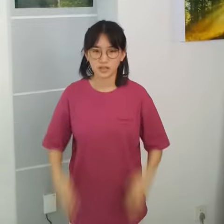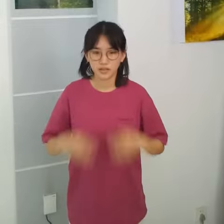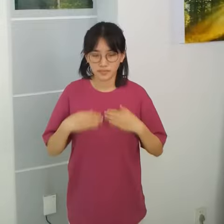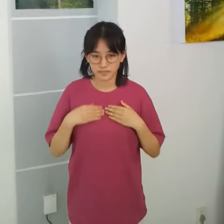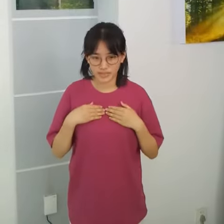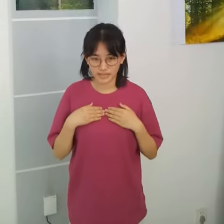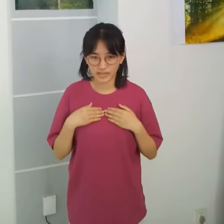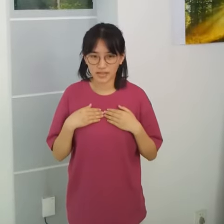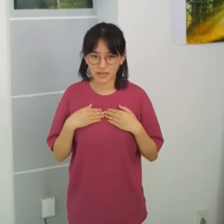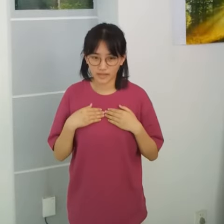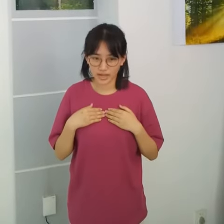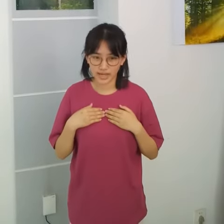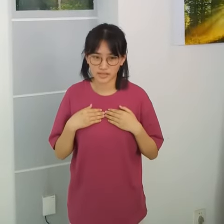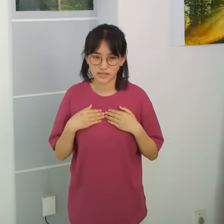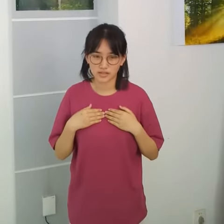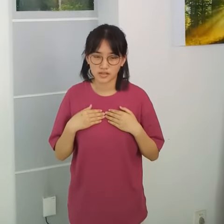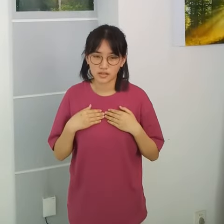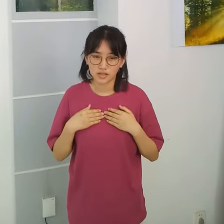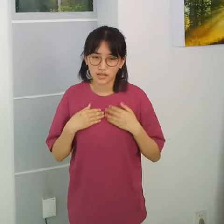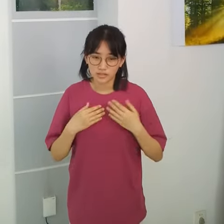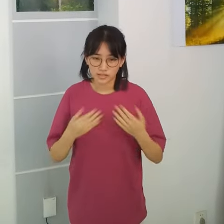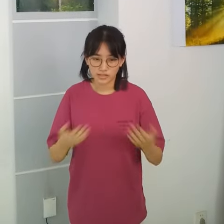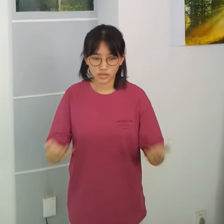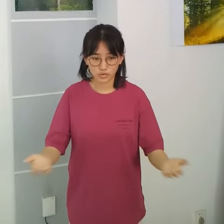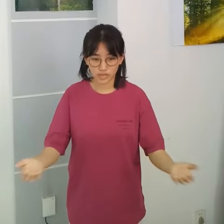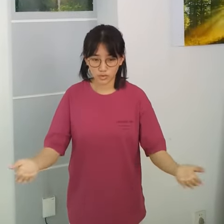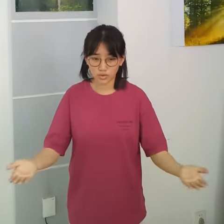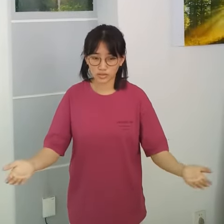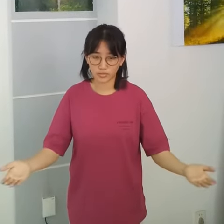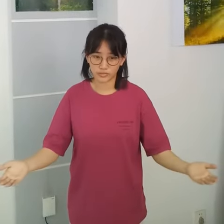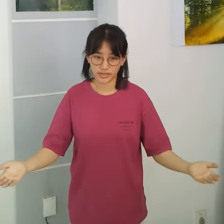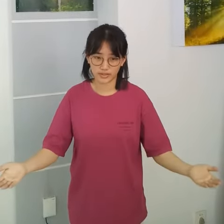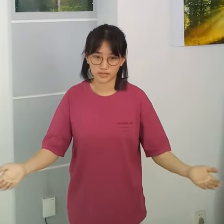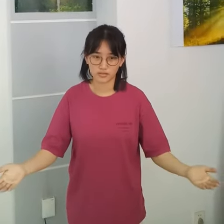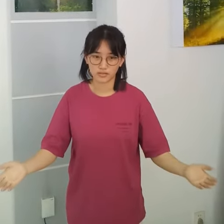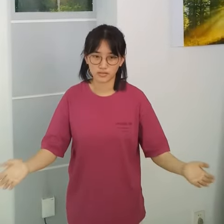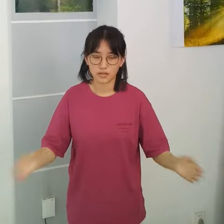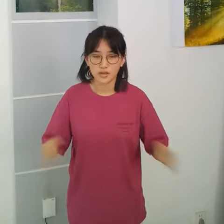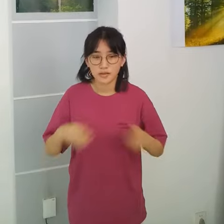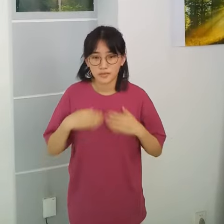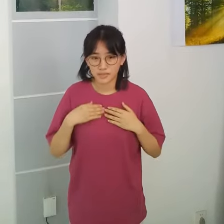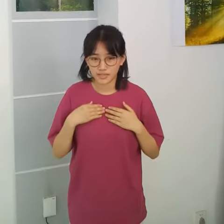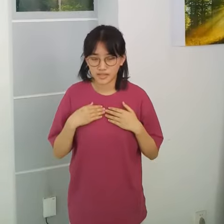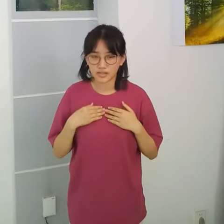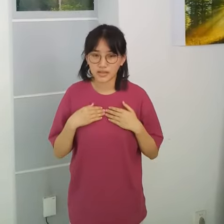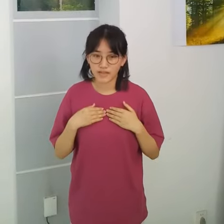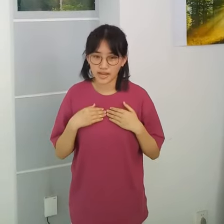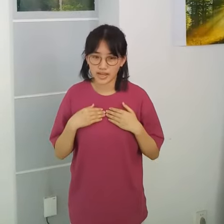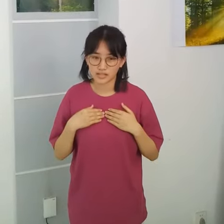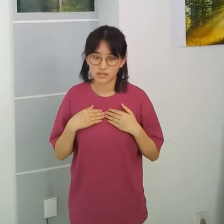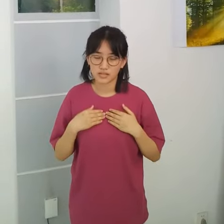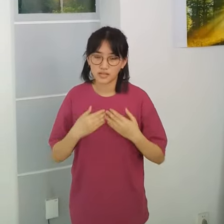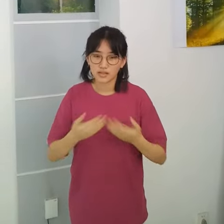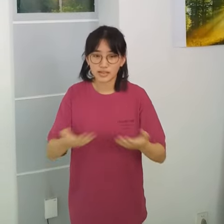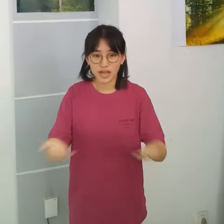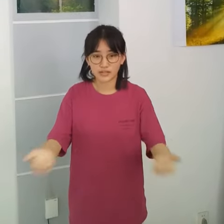Мне говорят, нету такой любви. Мне говорят, как